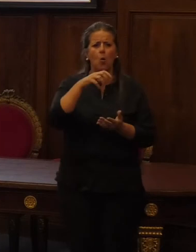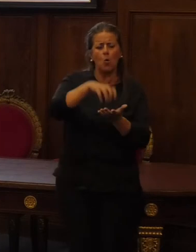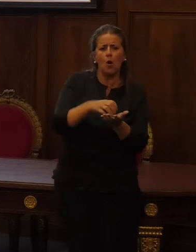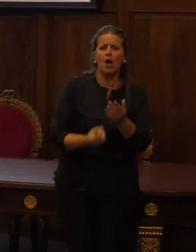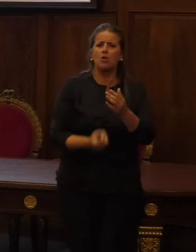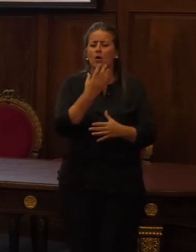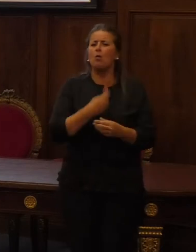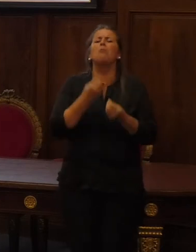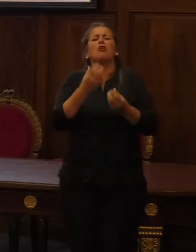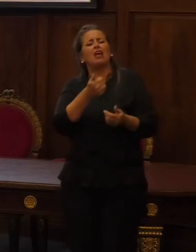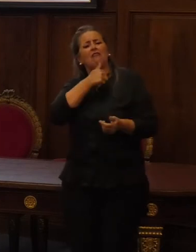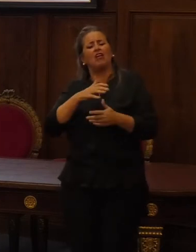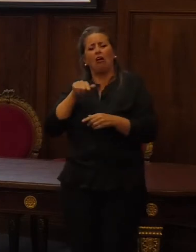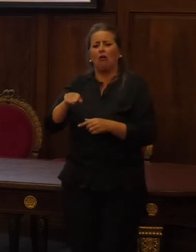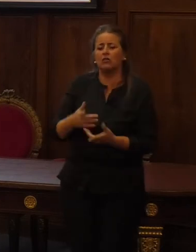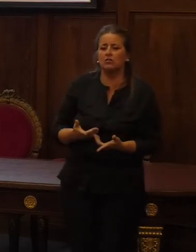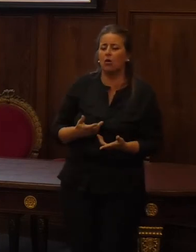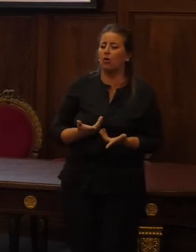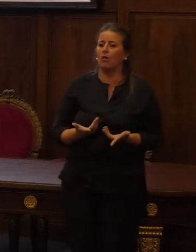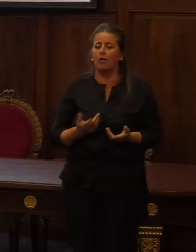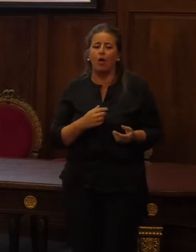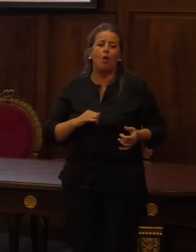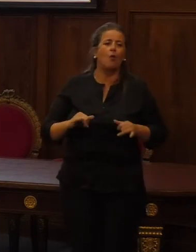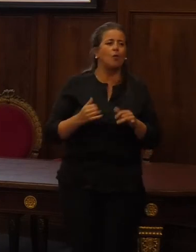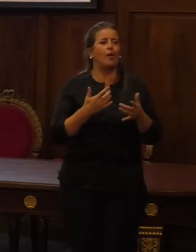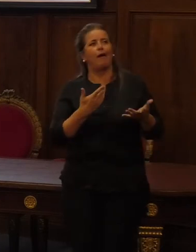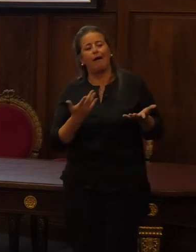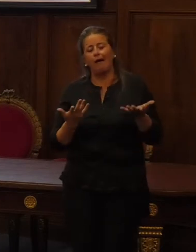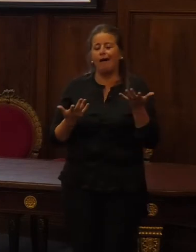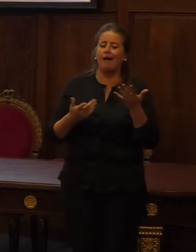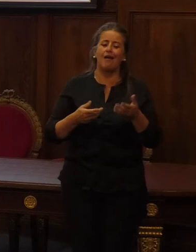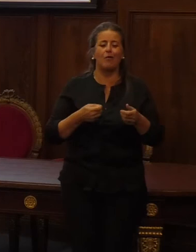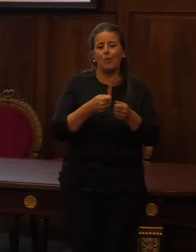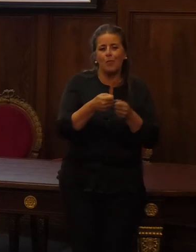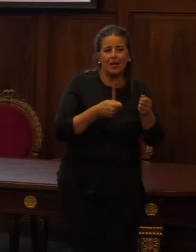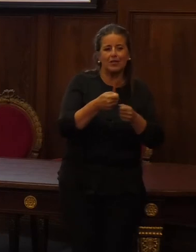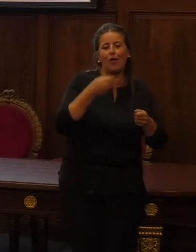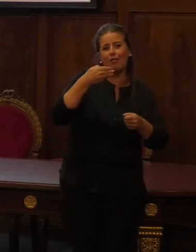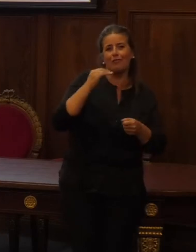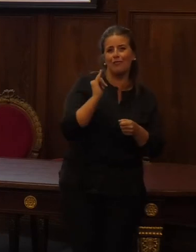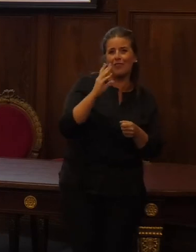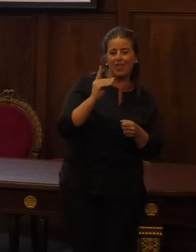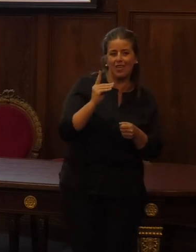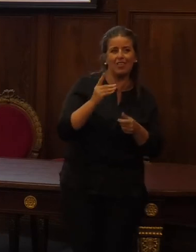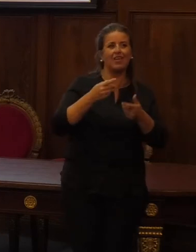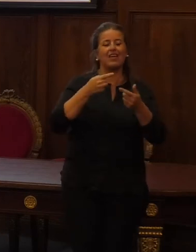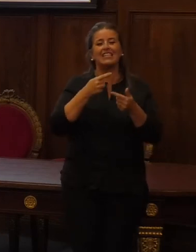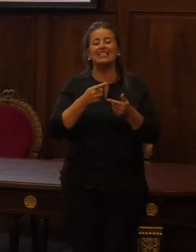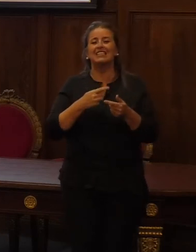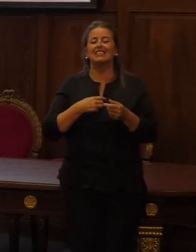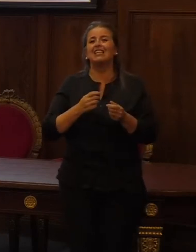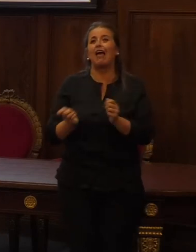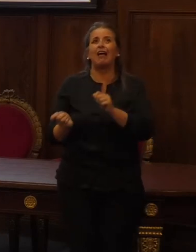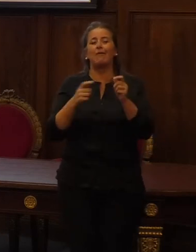en vez de venir a este viejo. Y él se mudaba con un préstamo del BID al edificio